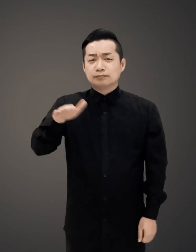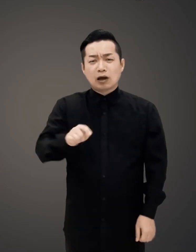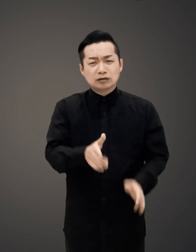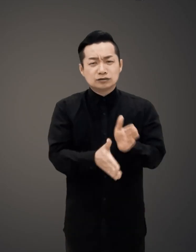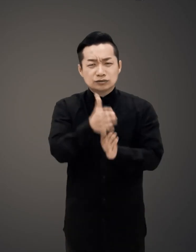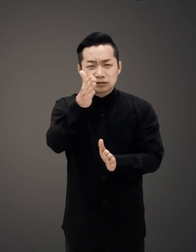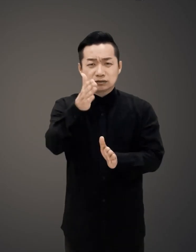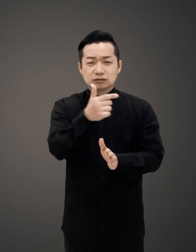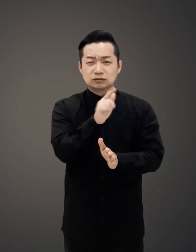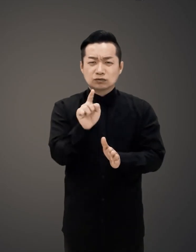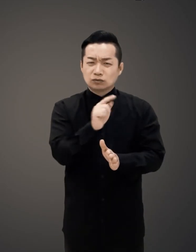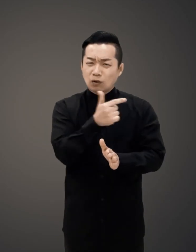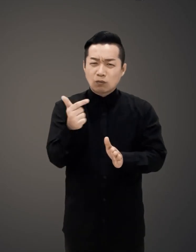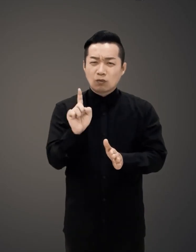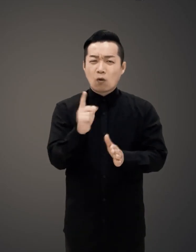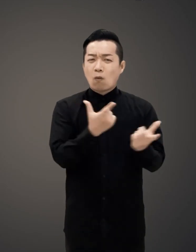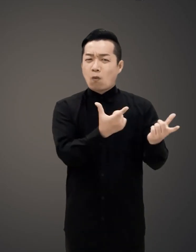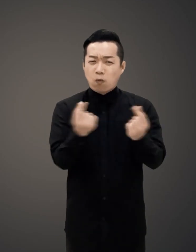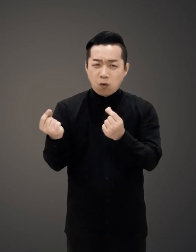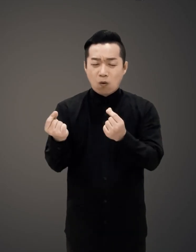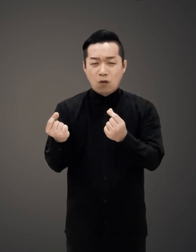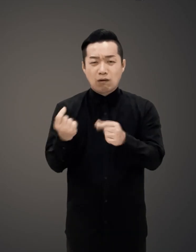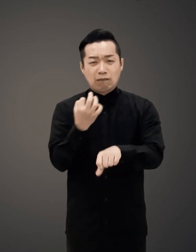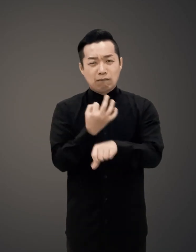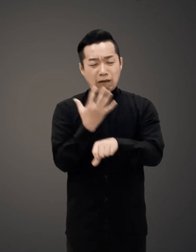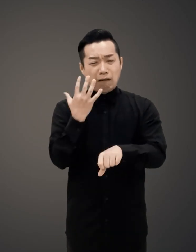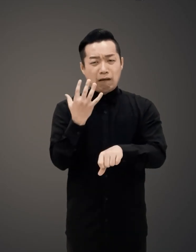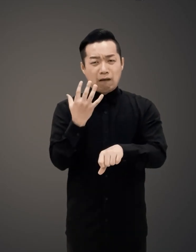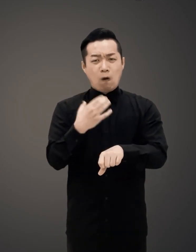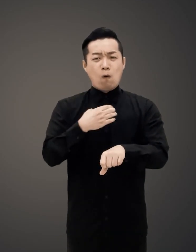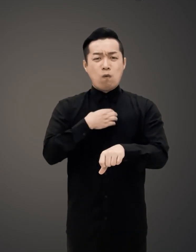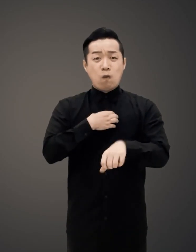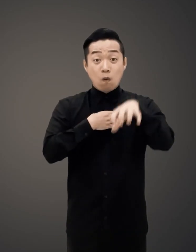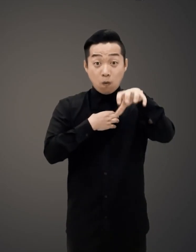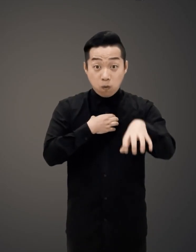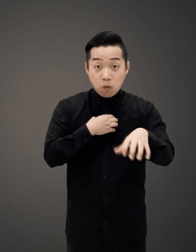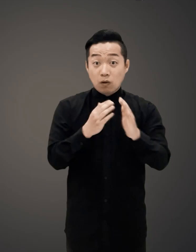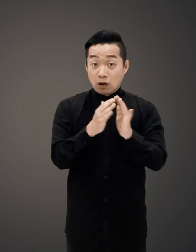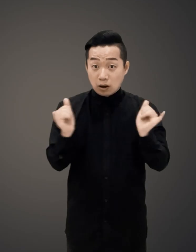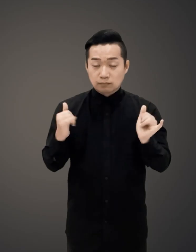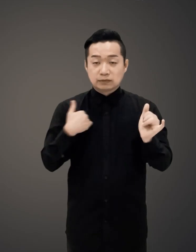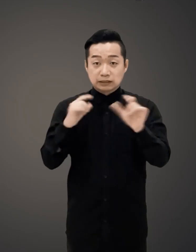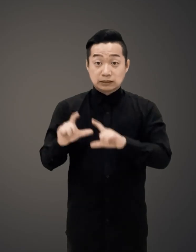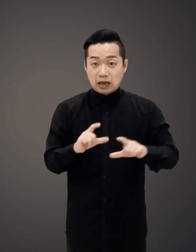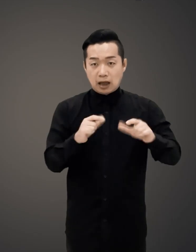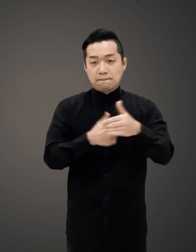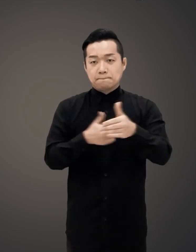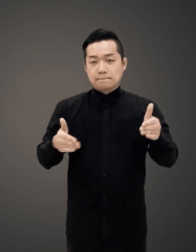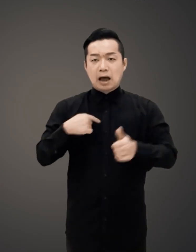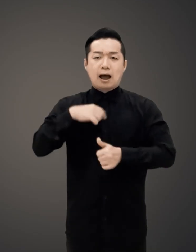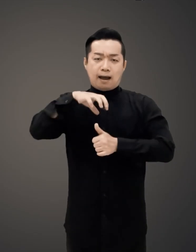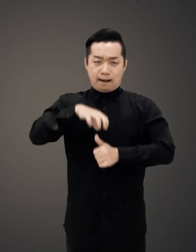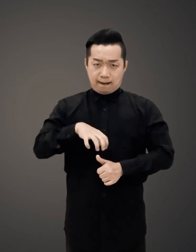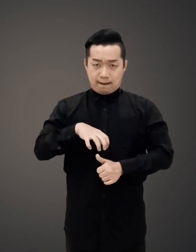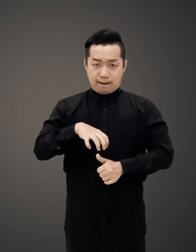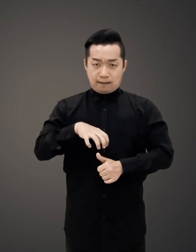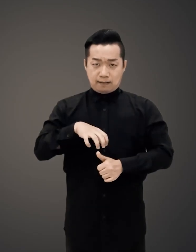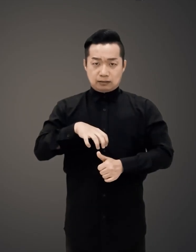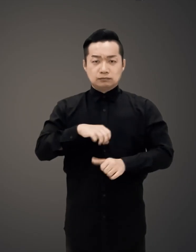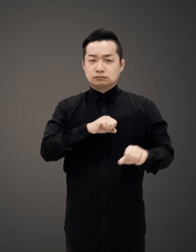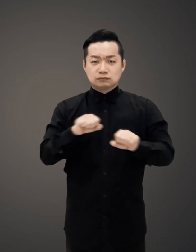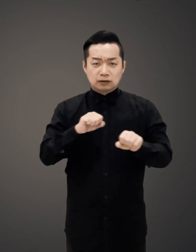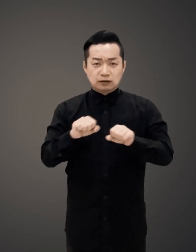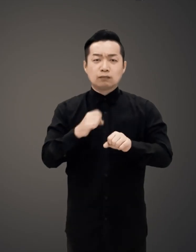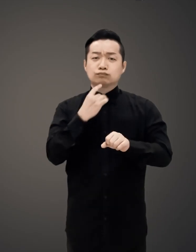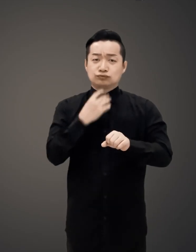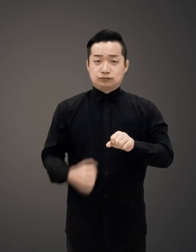그 도시가 너무 획일적이고 단조롭고 또는 위험한 공간이라면 사람들은 자기가 생활하는 자기 방 안에서만 꼭꼭 갇혀서